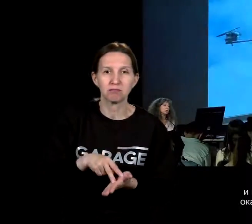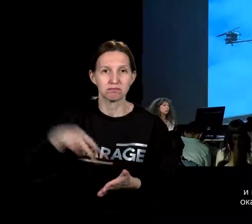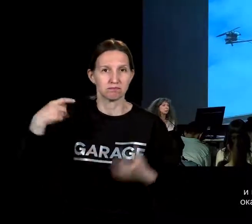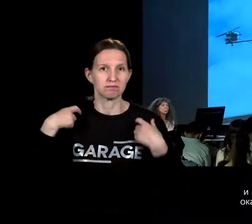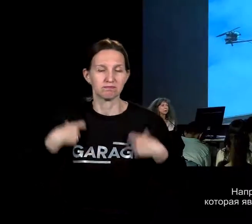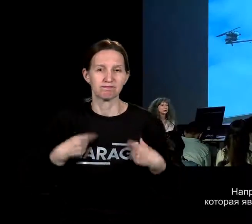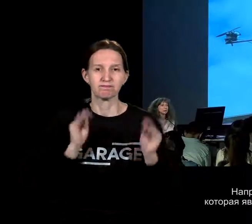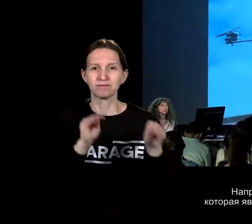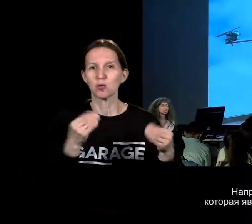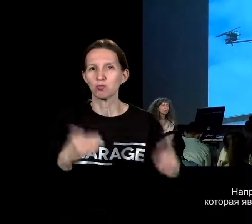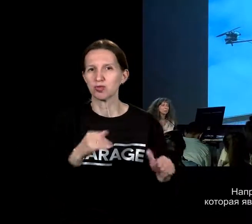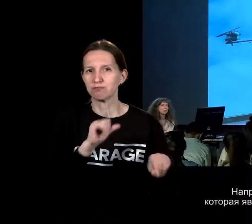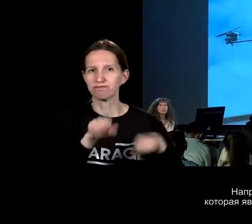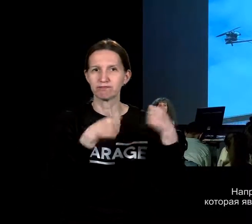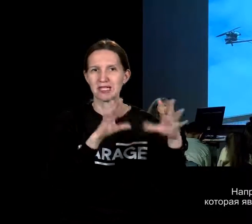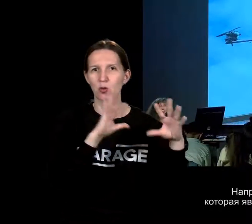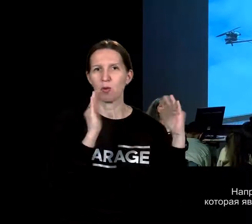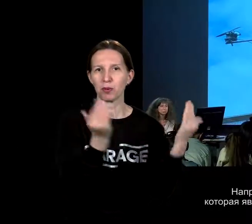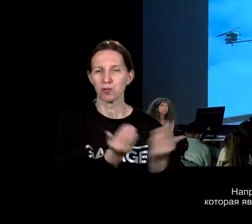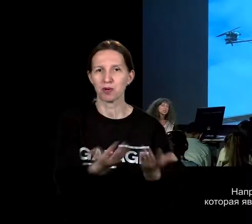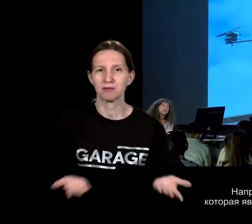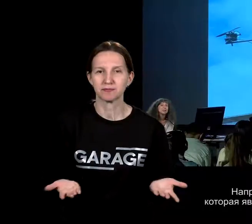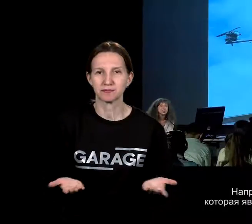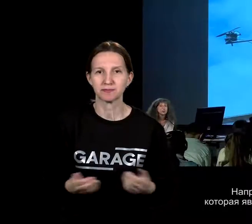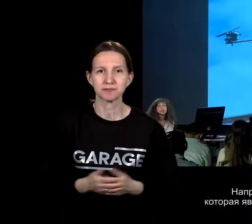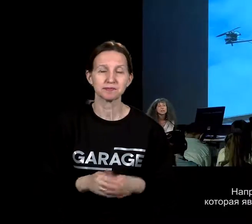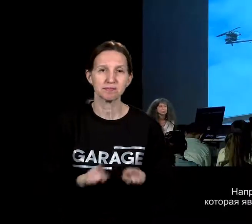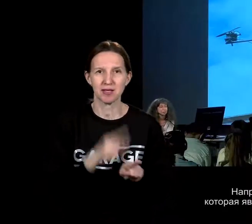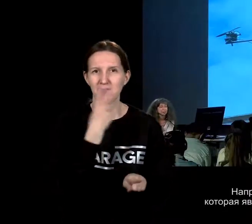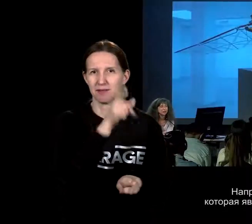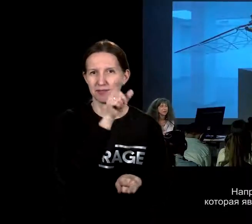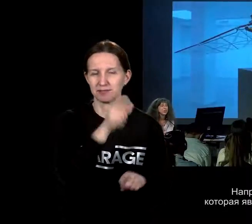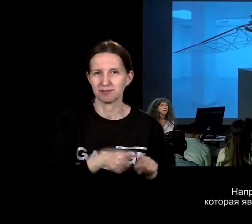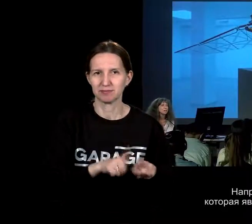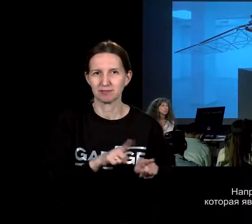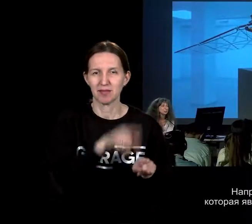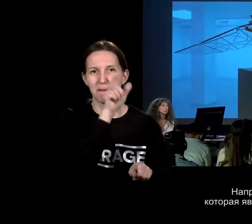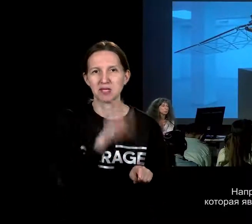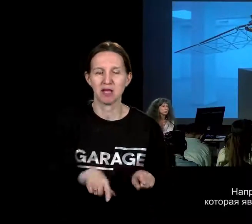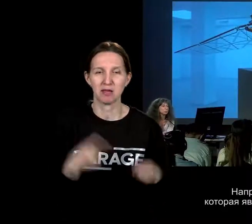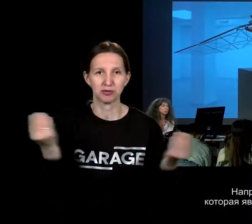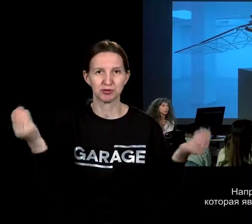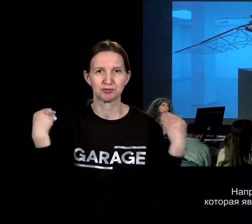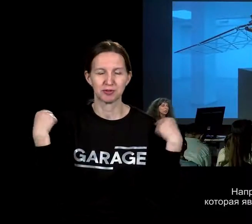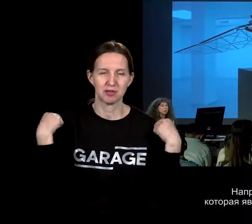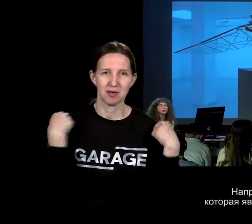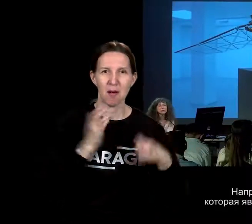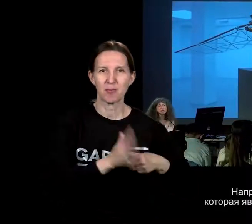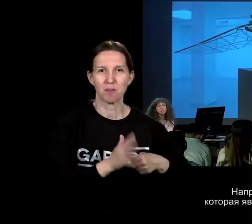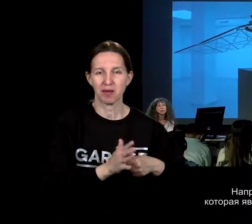вот такого вот персонажа с пропеллером, да, который отчасти автопортрет Пономаренко.